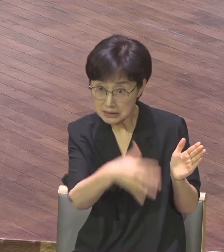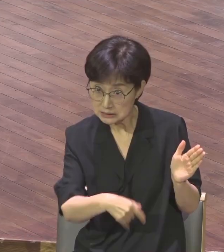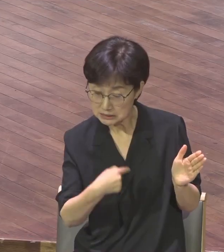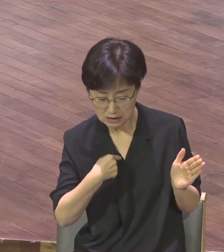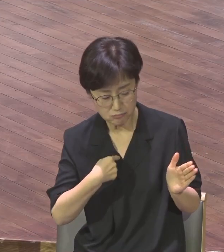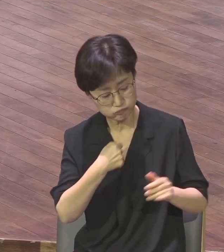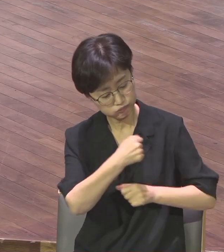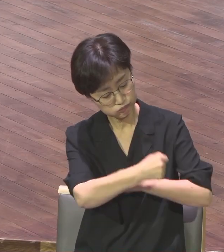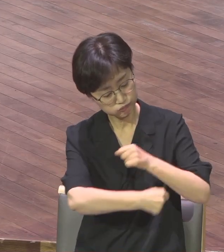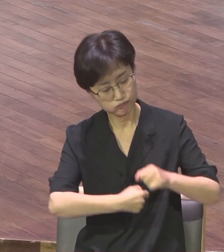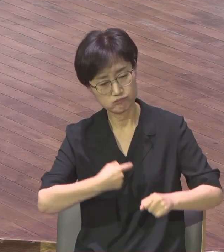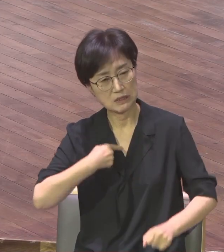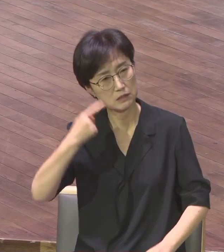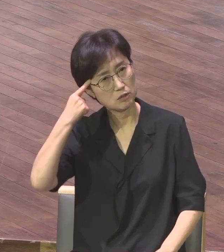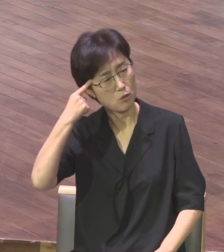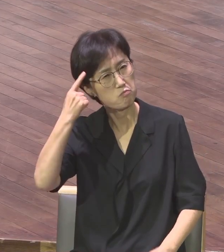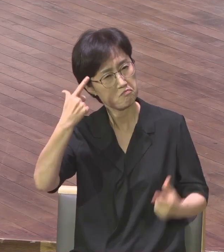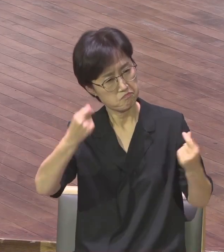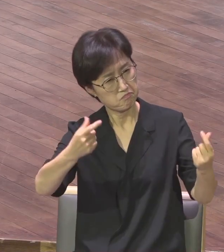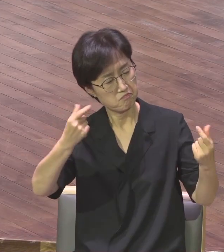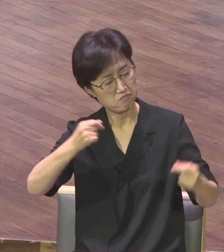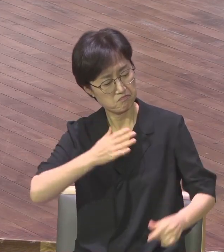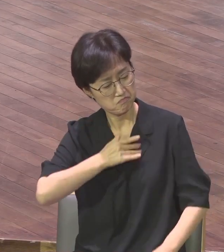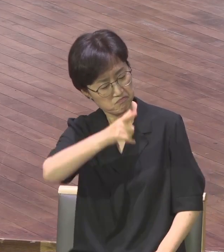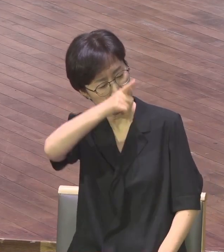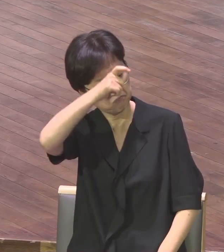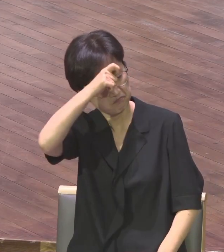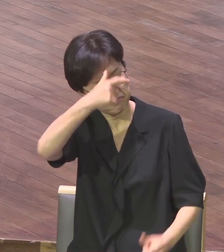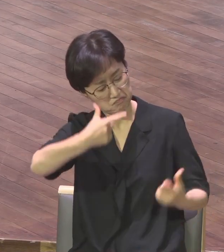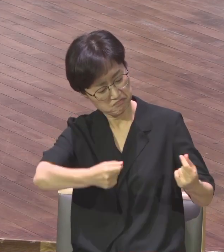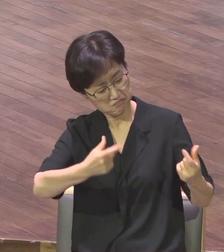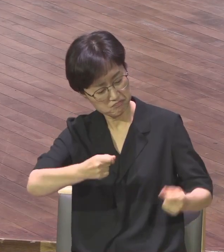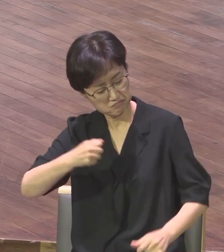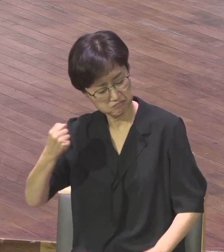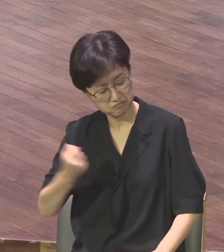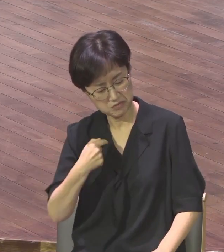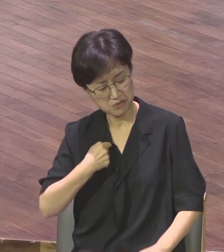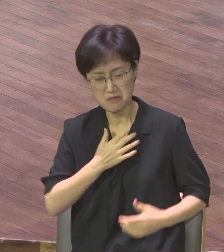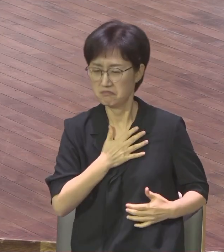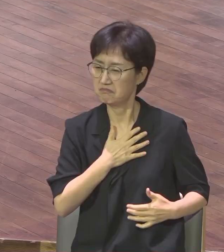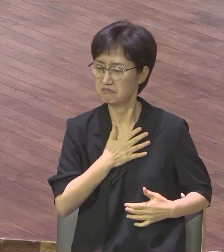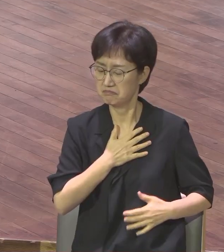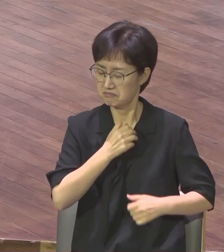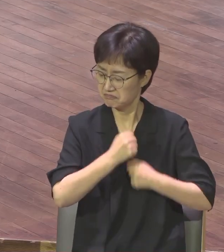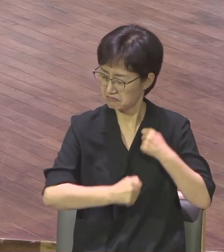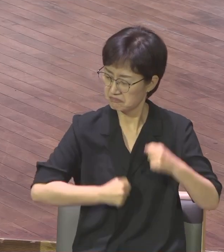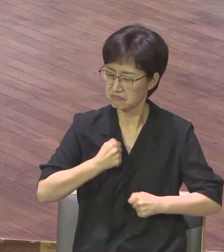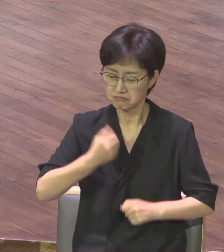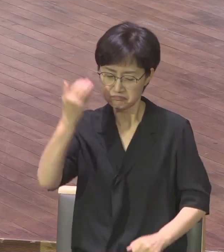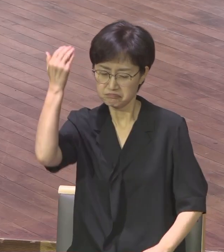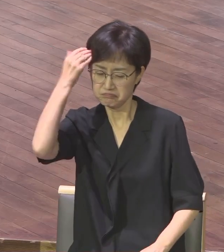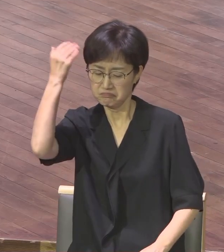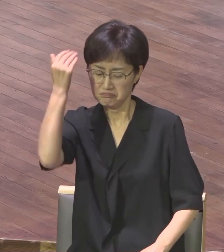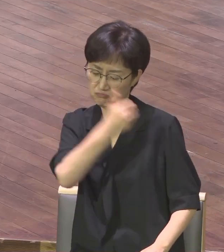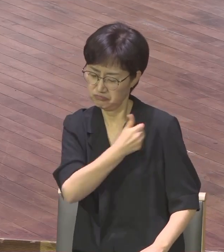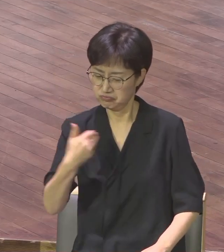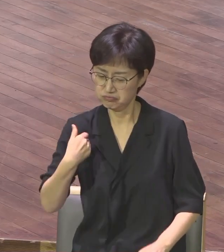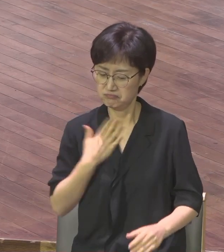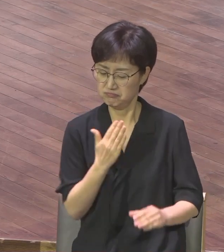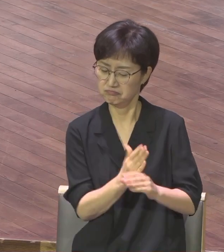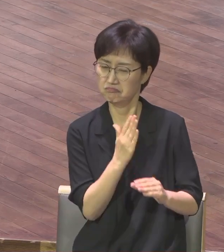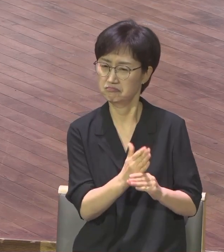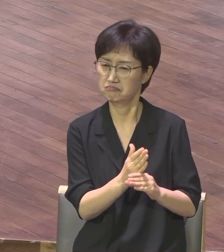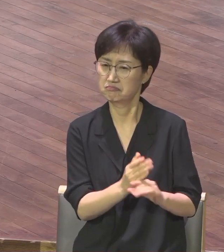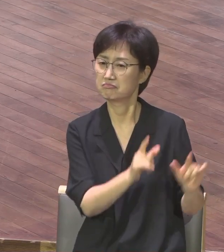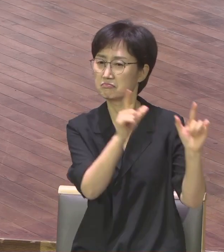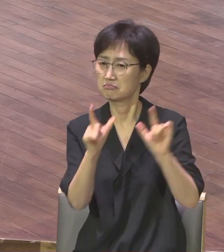대로, 내 생각대로, 내 고집대로, 내 기분대로, 내 지식대로, 내